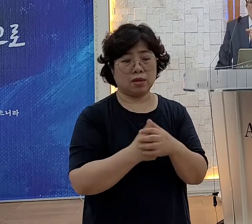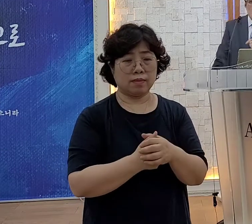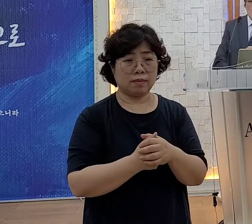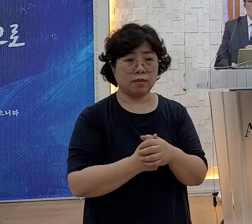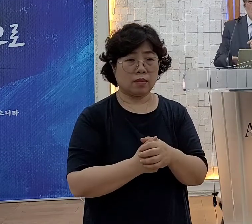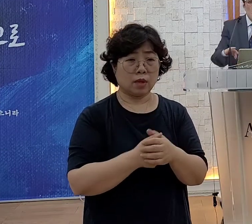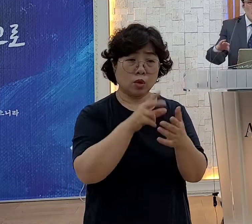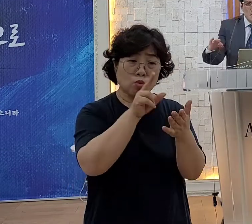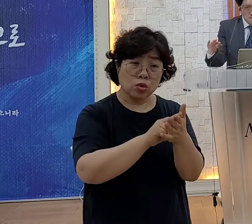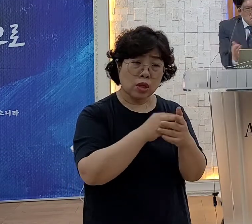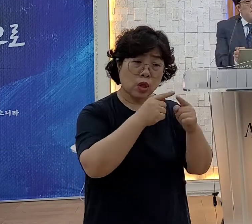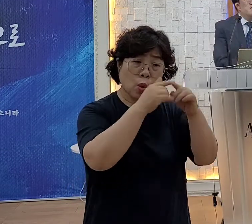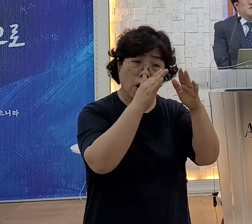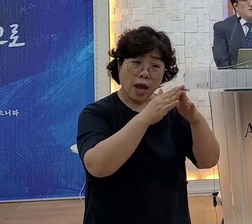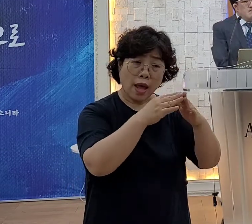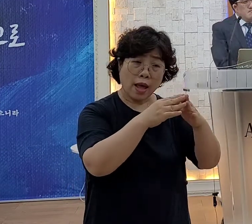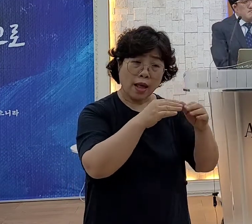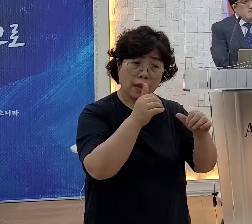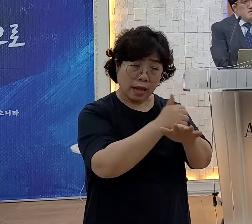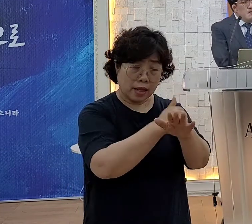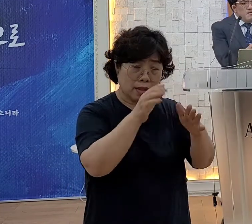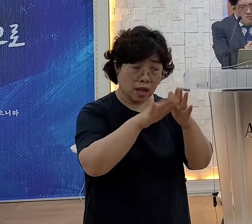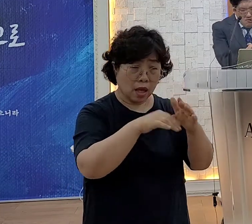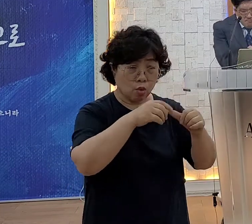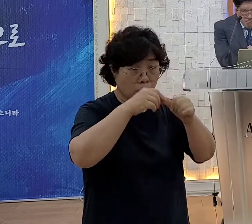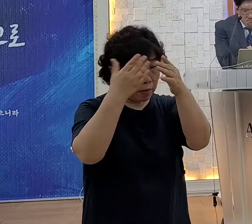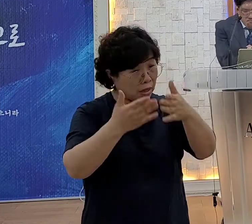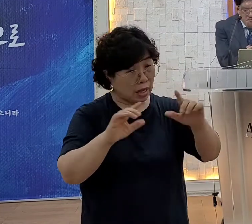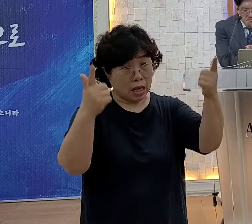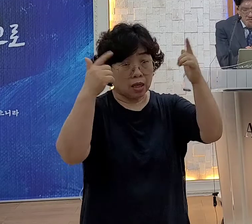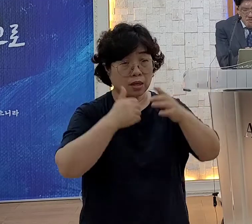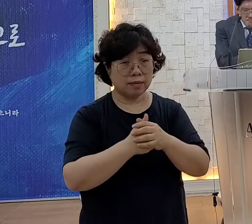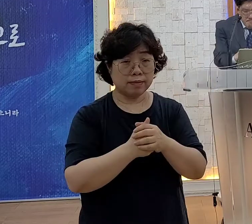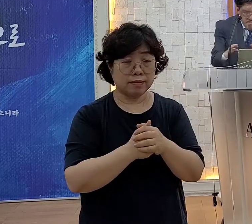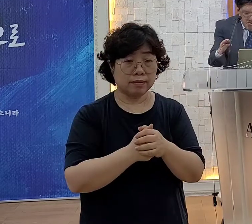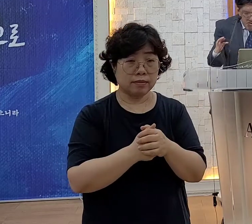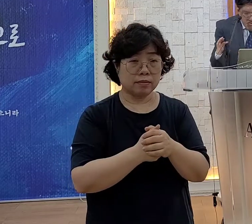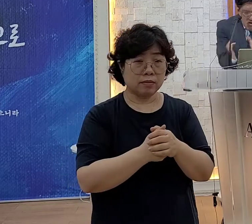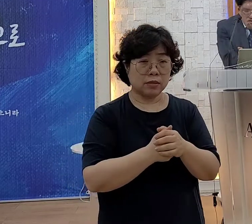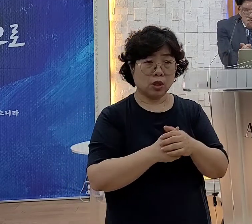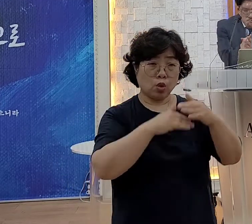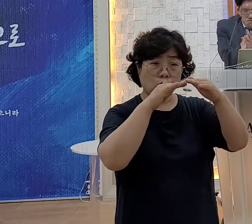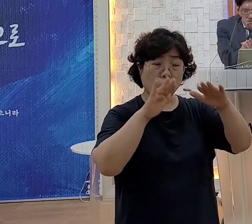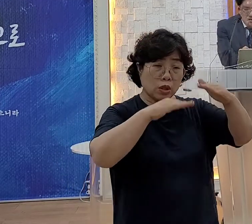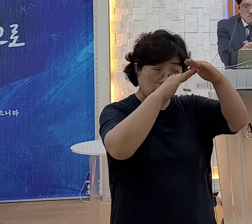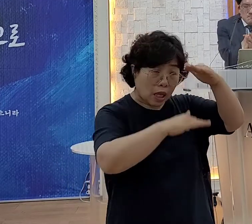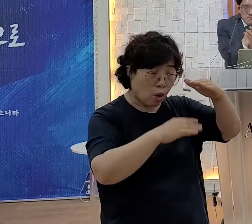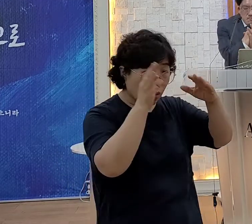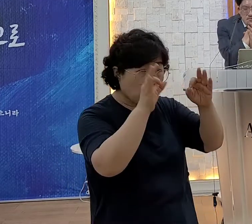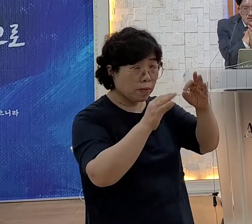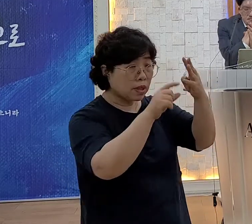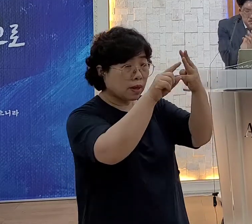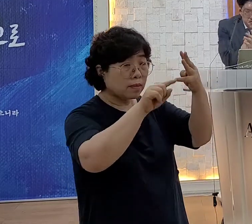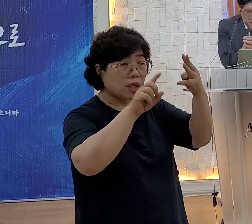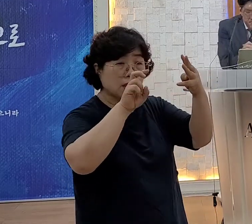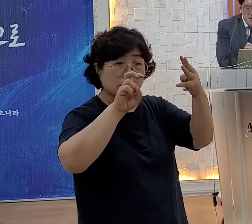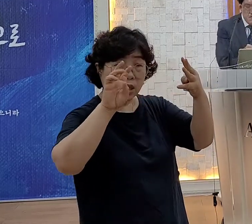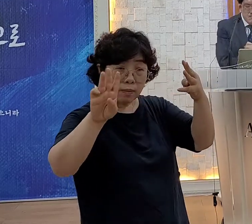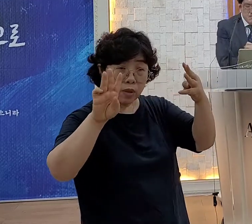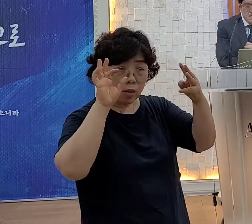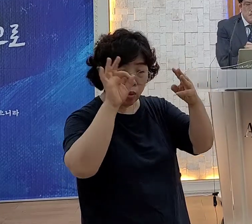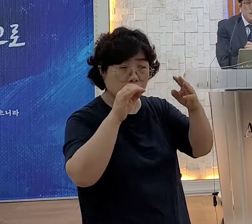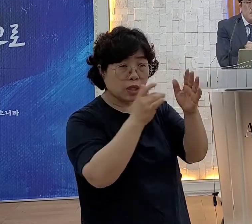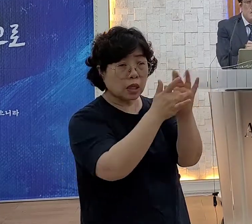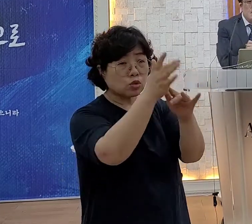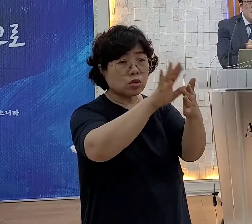교회 다닌다고 구원받는 게 아니고 오늘 본문에 보세요. 예수 그리스도를 믿음으로